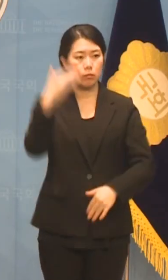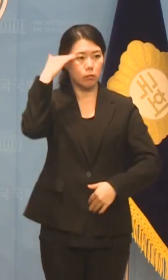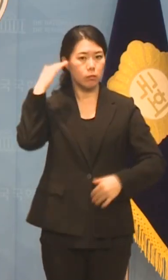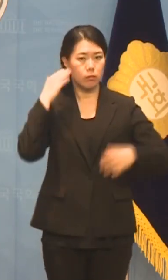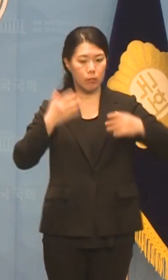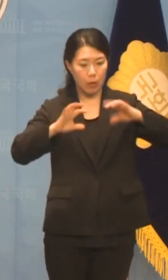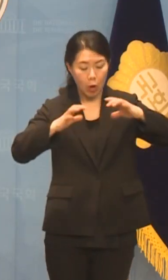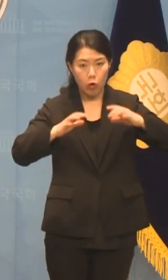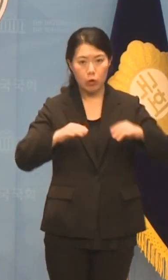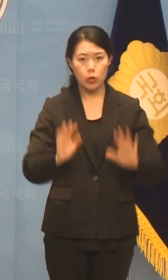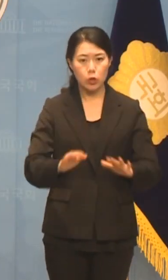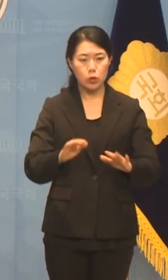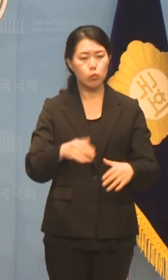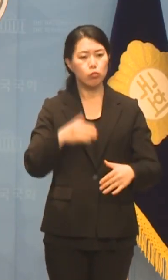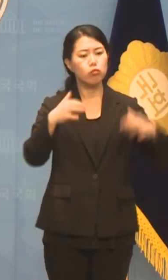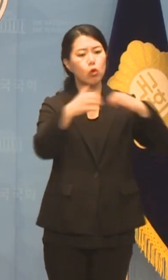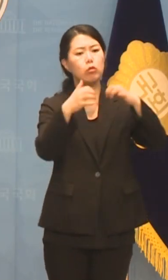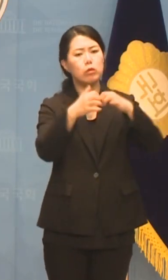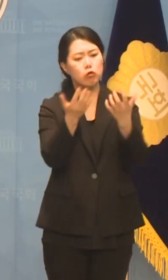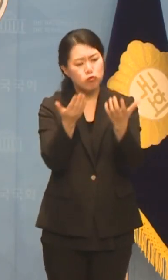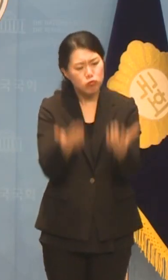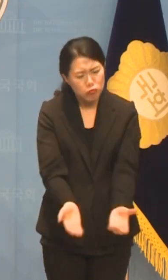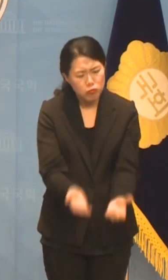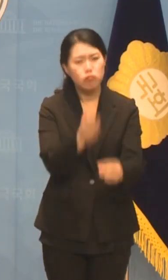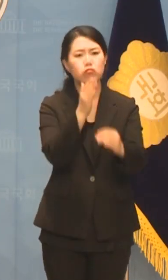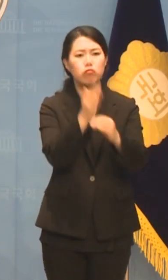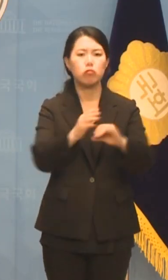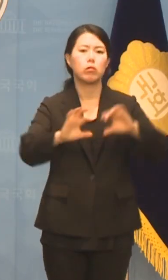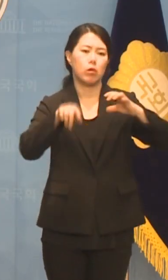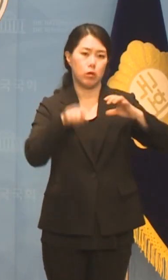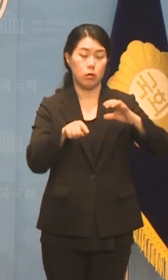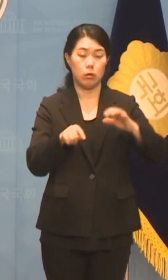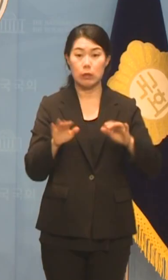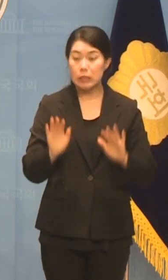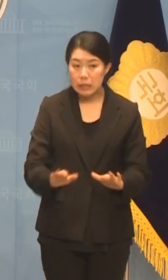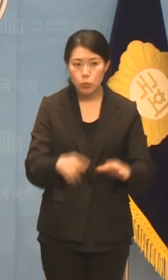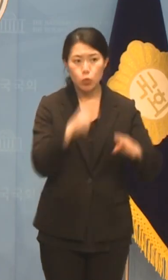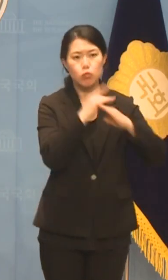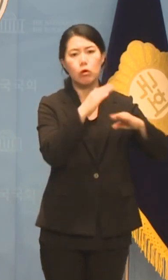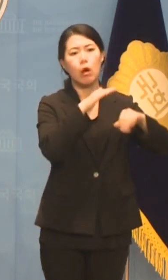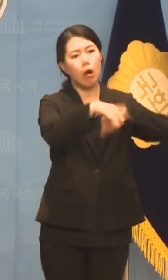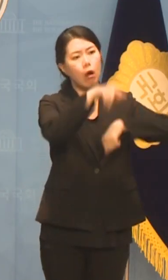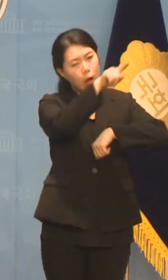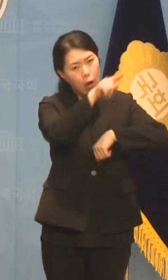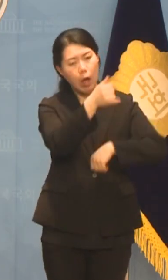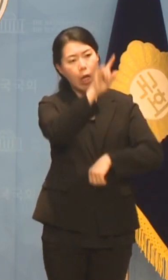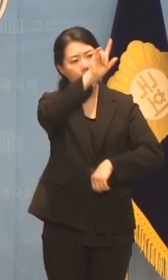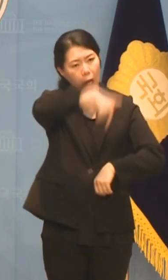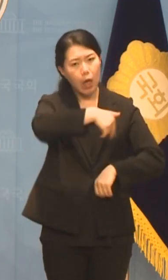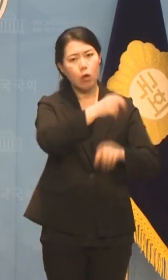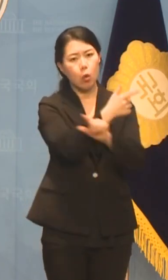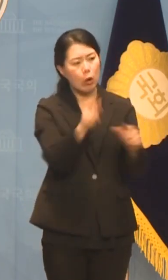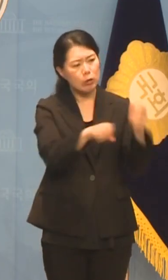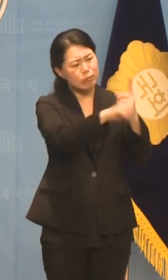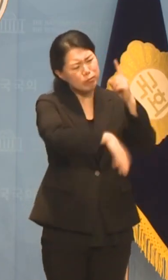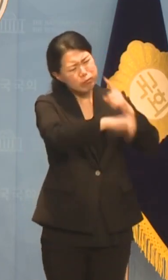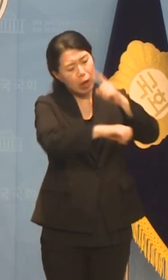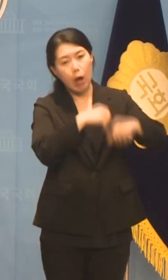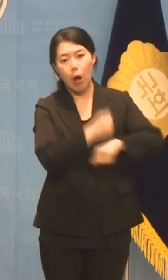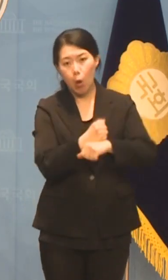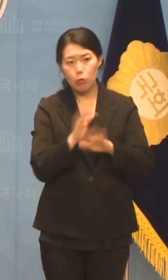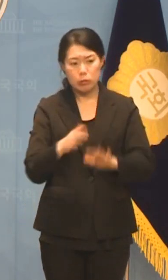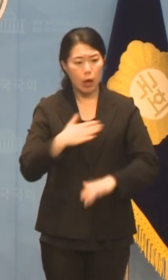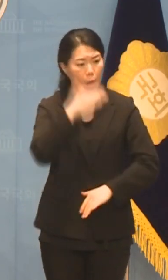대한민국은 엄연한 휴전 국가입니다. 지금 이 순간에도 북한은 핵무기와 다양한 미사일로 우리